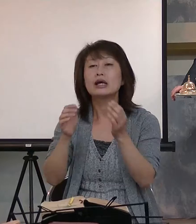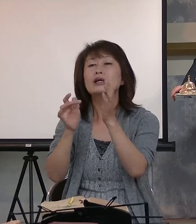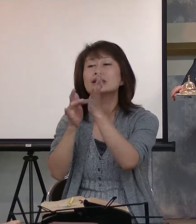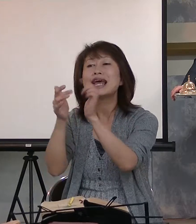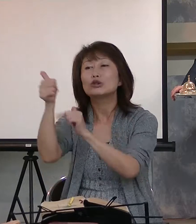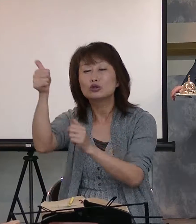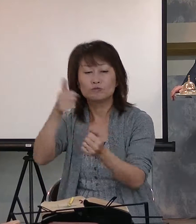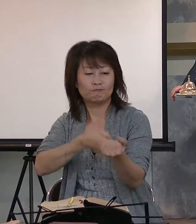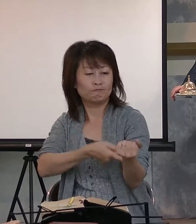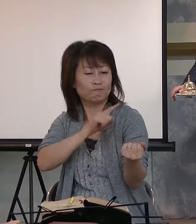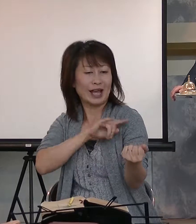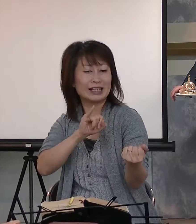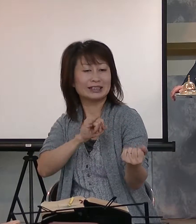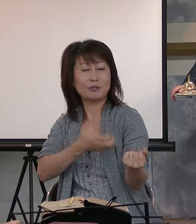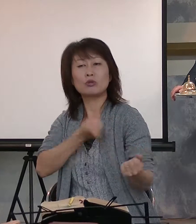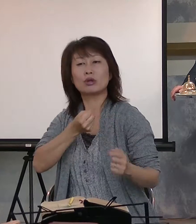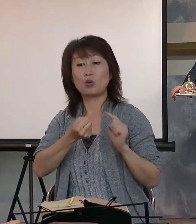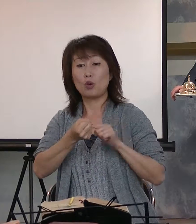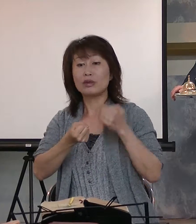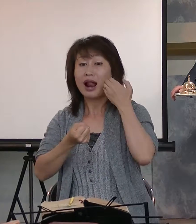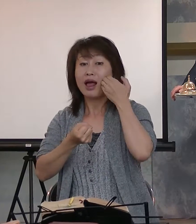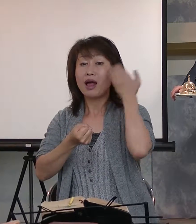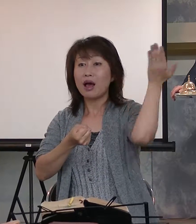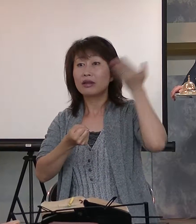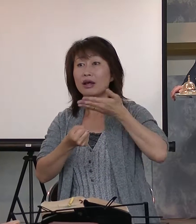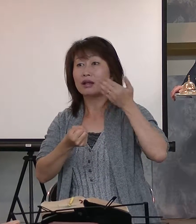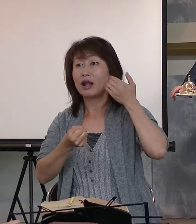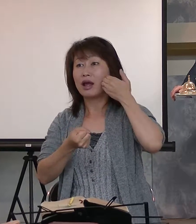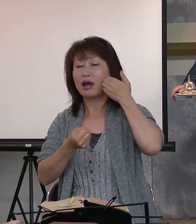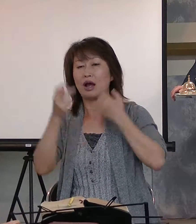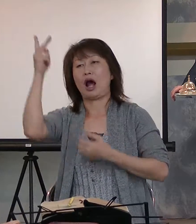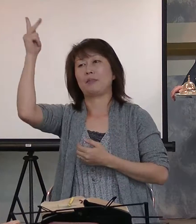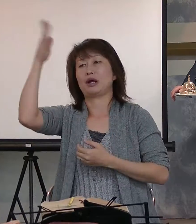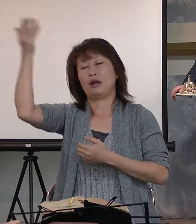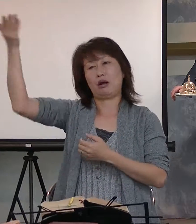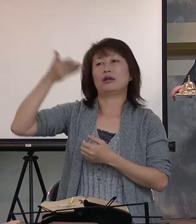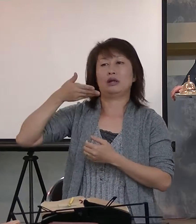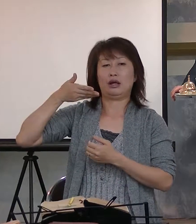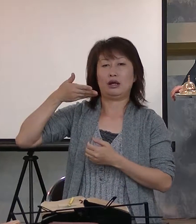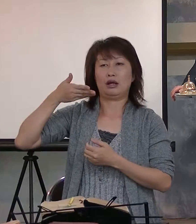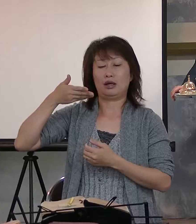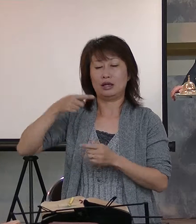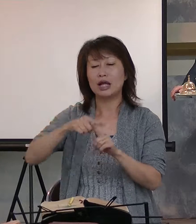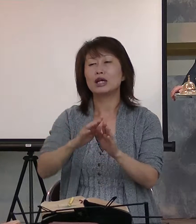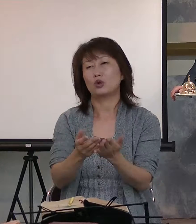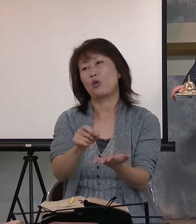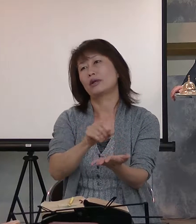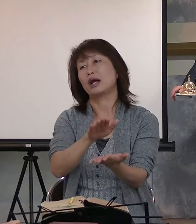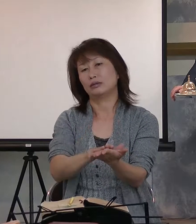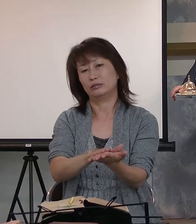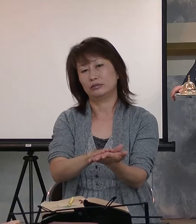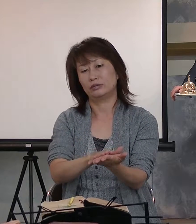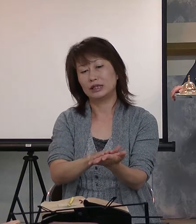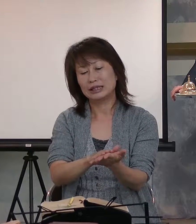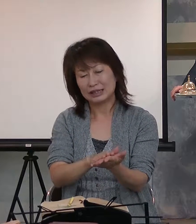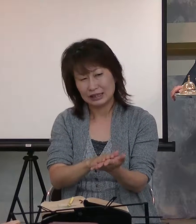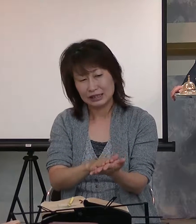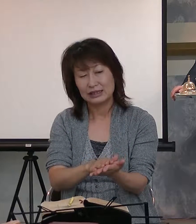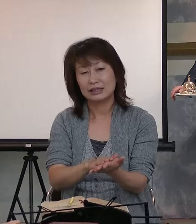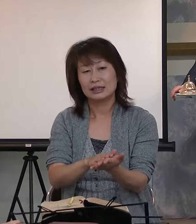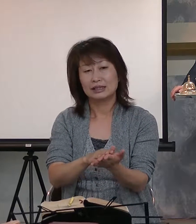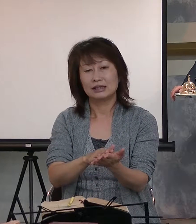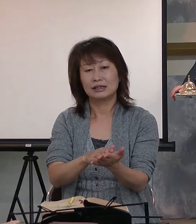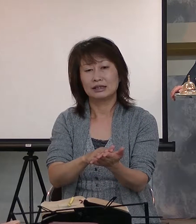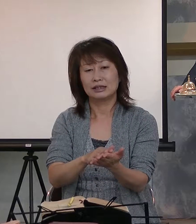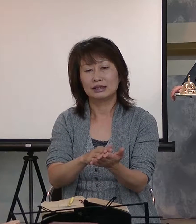し、それは聖書が明かしされている。イエスこそは神の約束の成